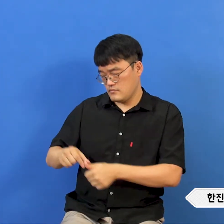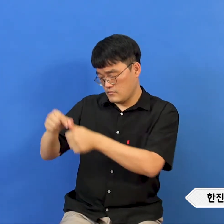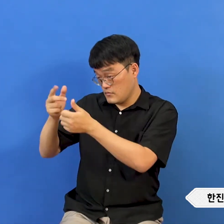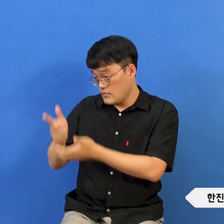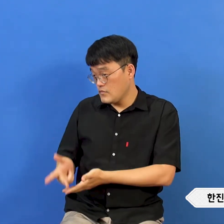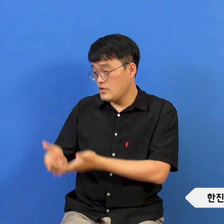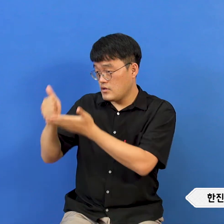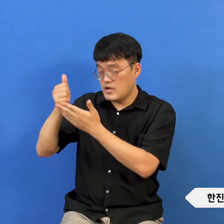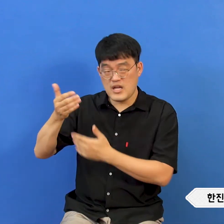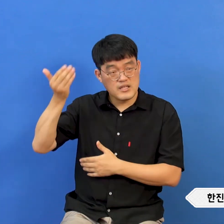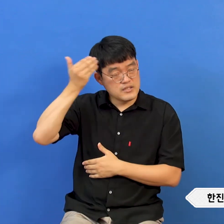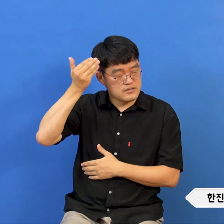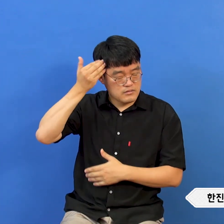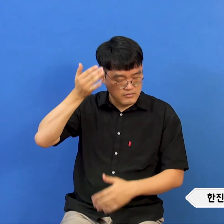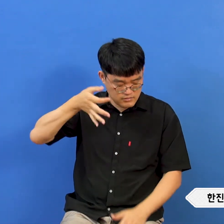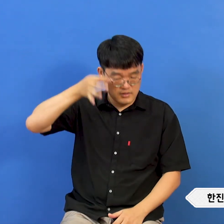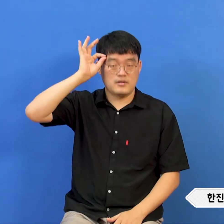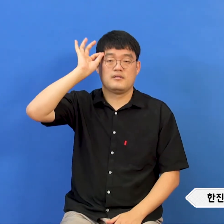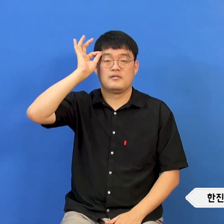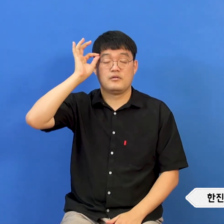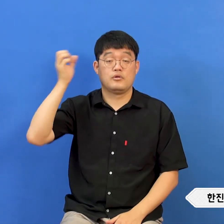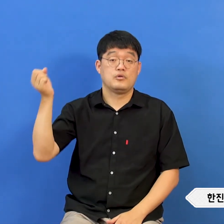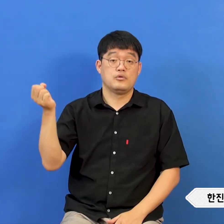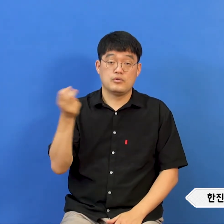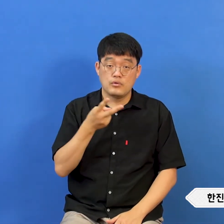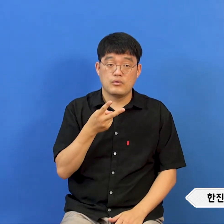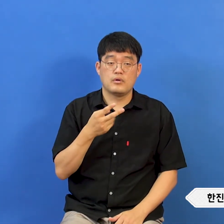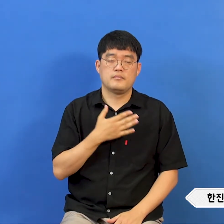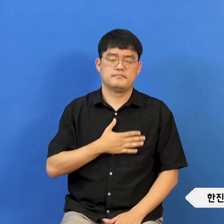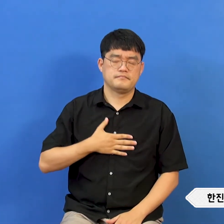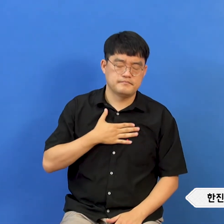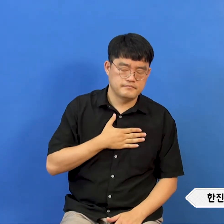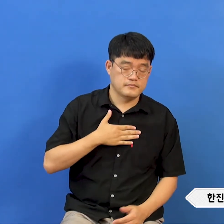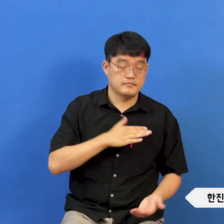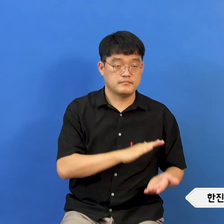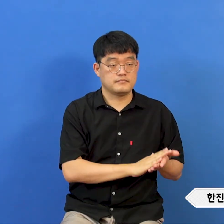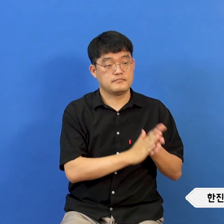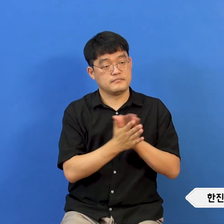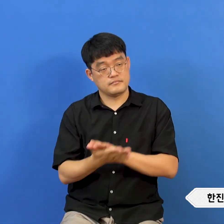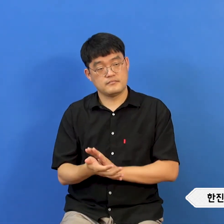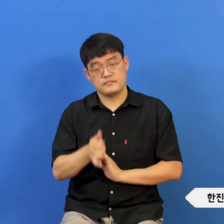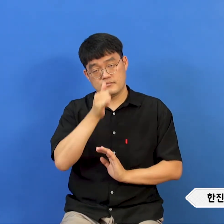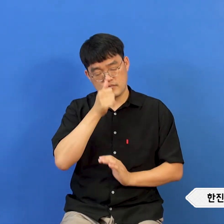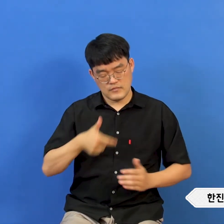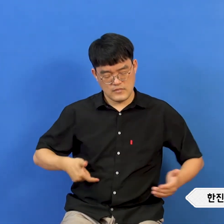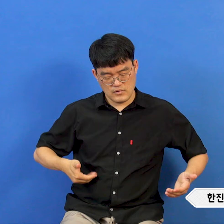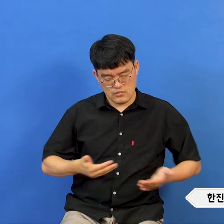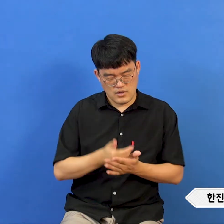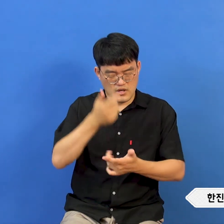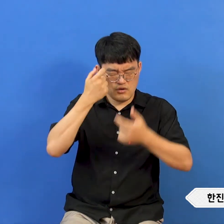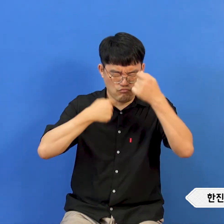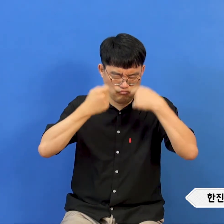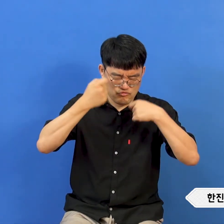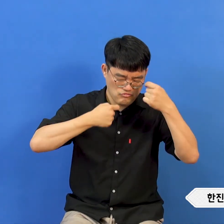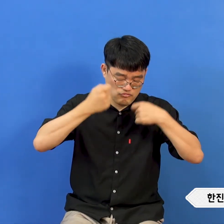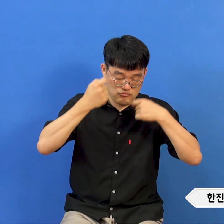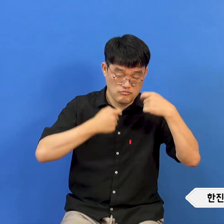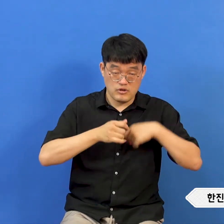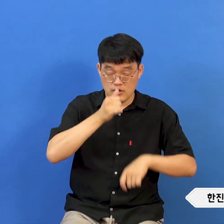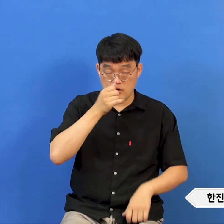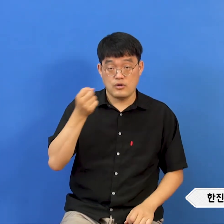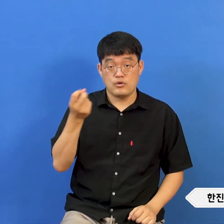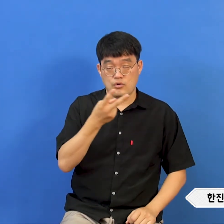것을 지식적으로 깨달았습니다. 그리고 정서적으로도 변화가 일어났습니다. 회개의 눈물이 쏟아졌습니다.